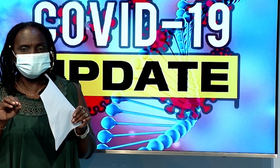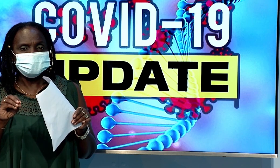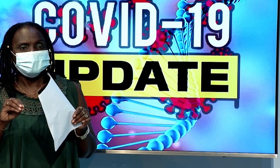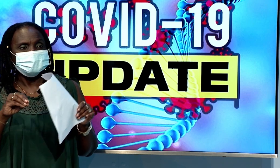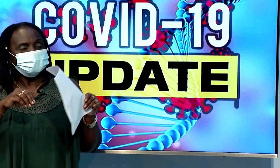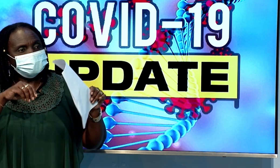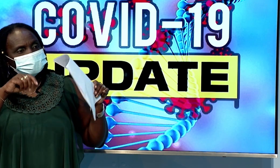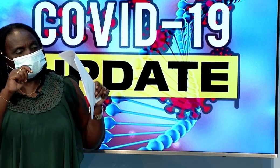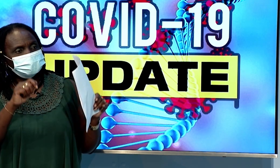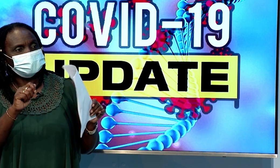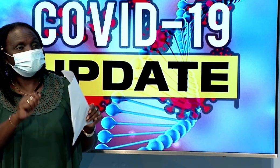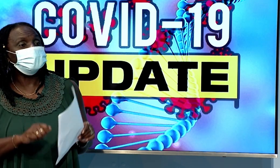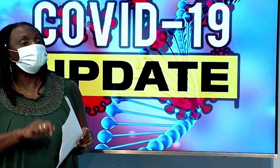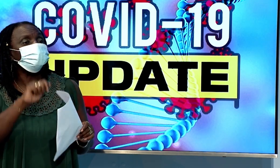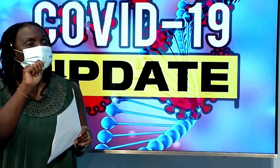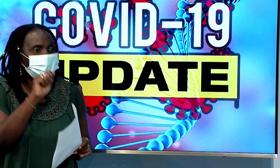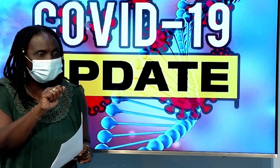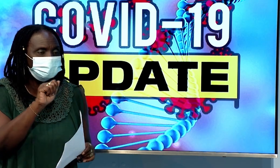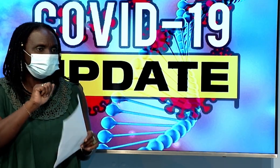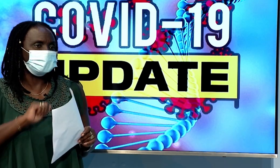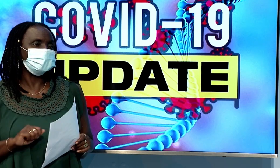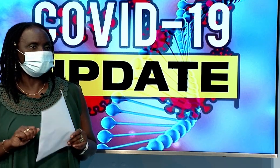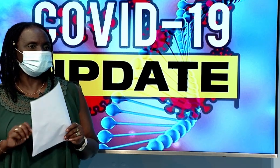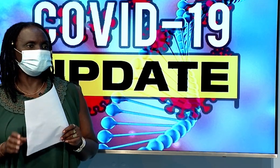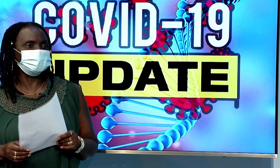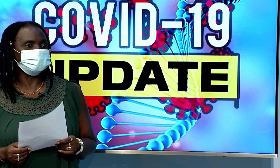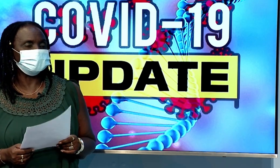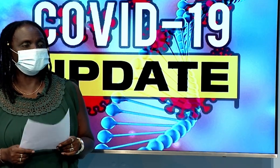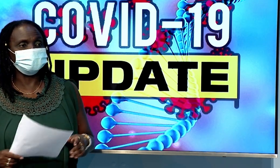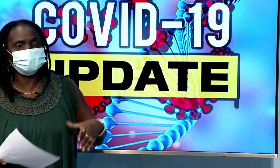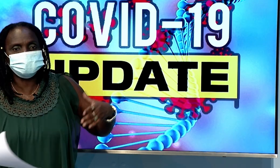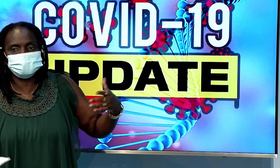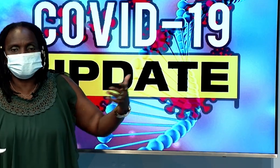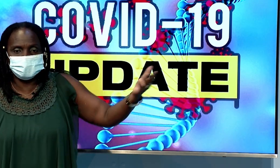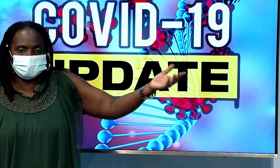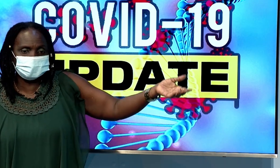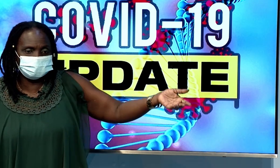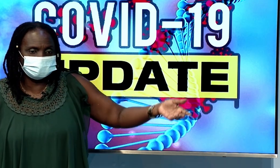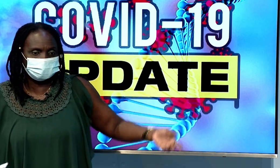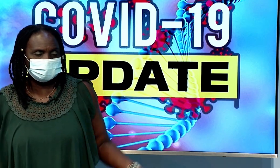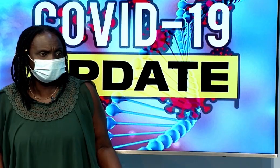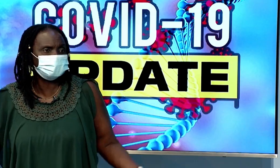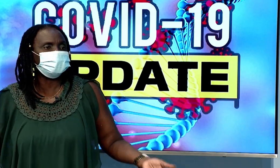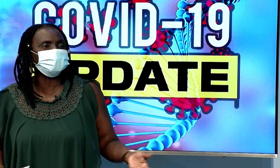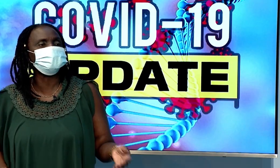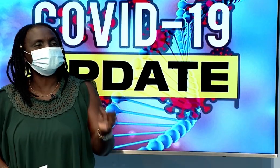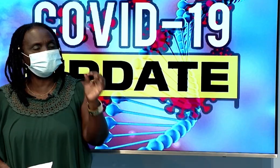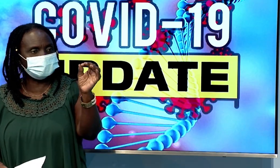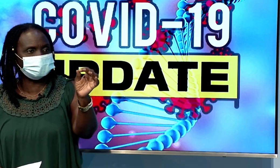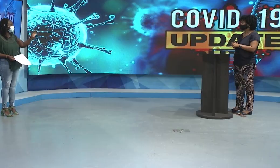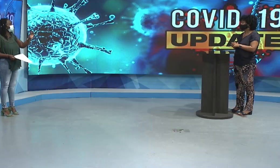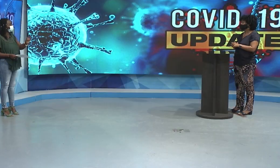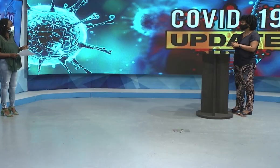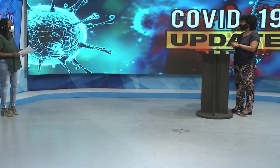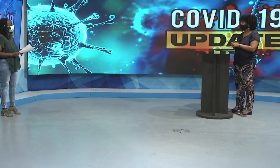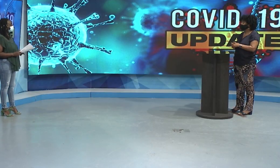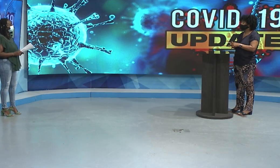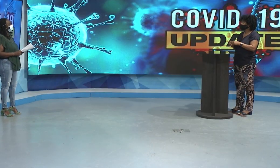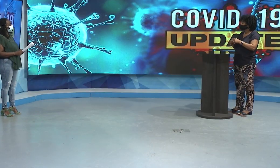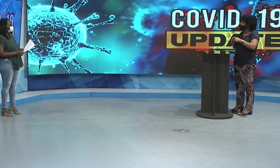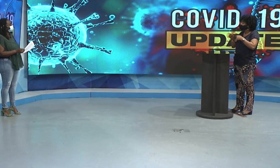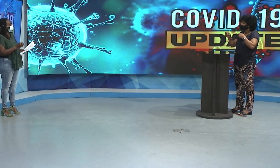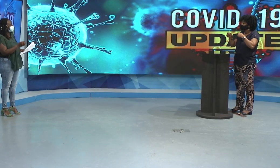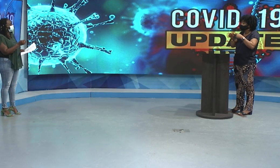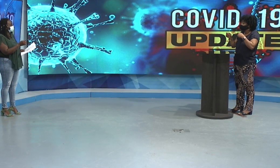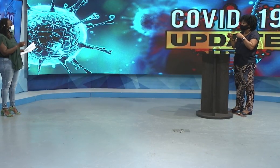moeten precies erop gewezen worden waarom ze eigenlijk thuis moeten blijven. Want ze zeggen, ja, blijf thuis, waarom moet ik thuis blijven? Maar dit is echt een... Ja, het